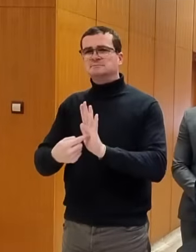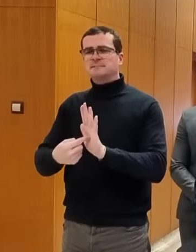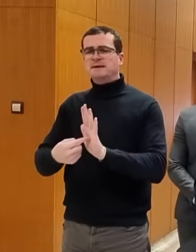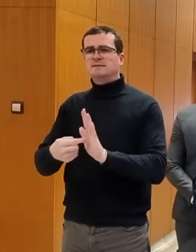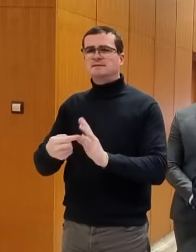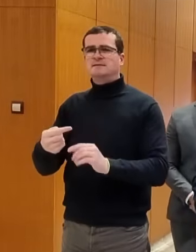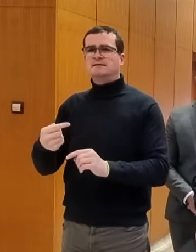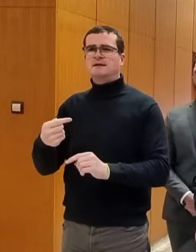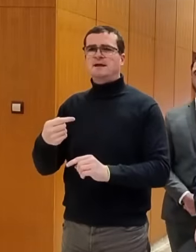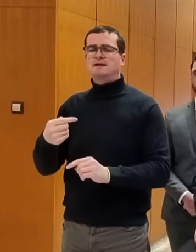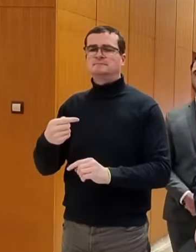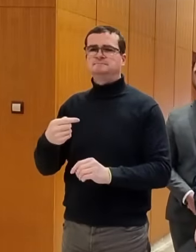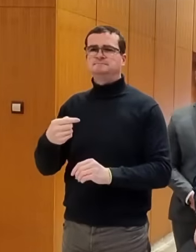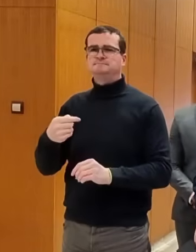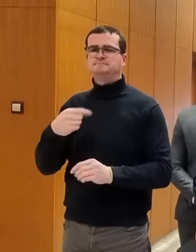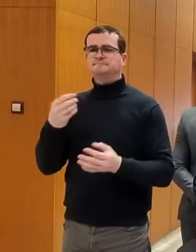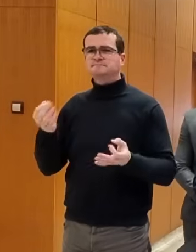a